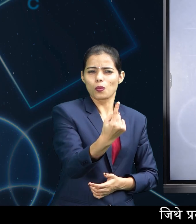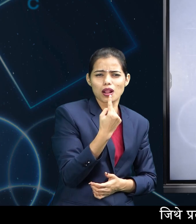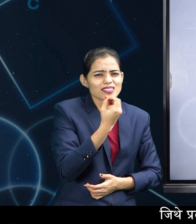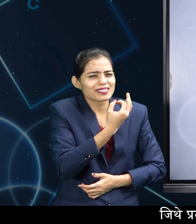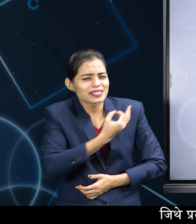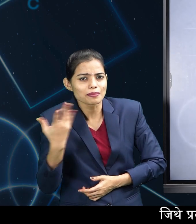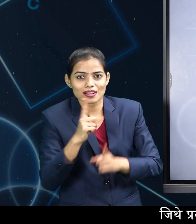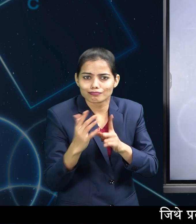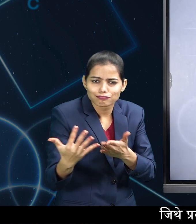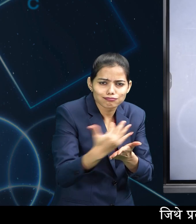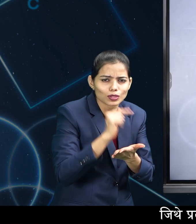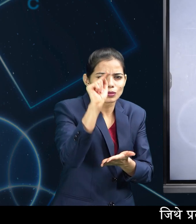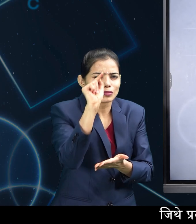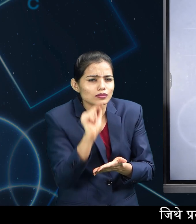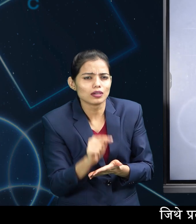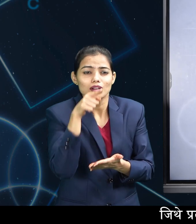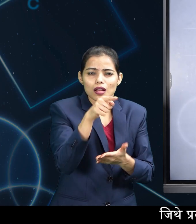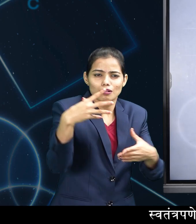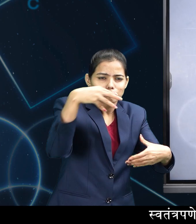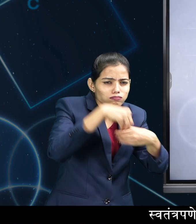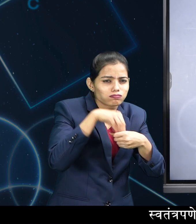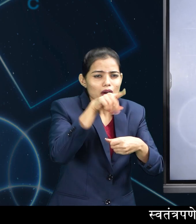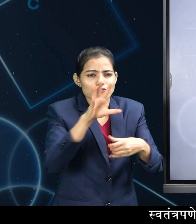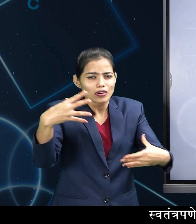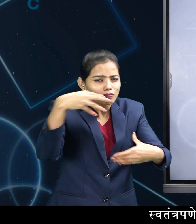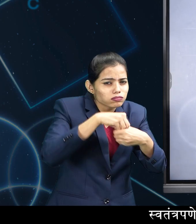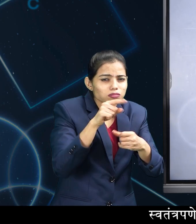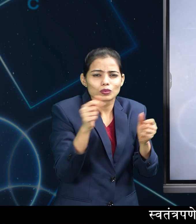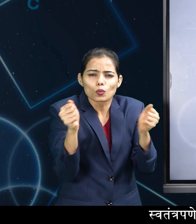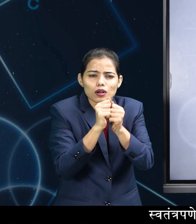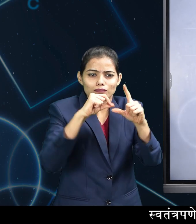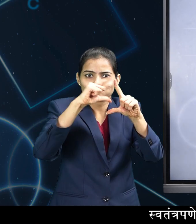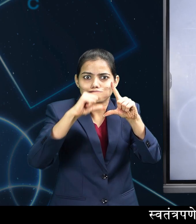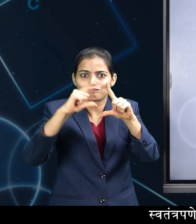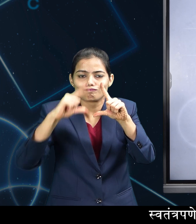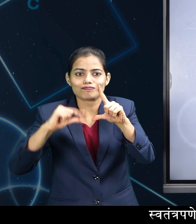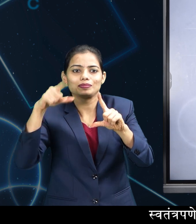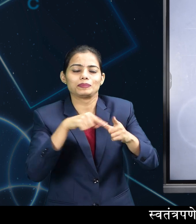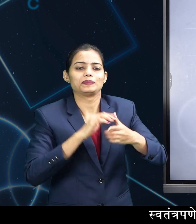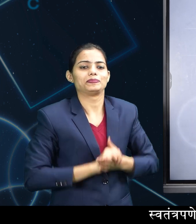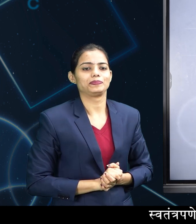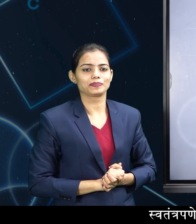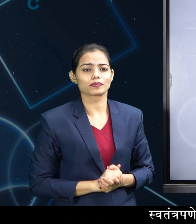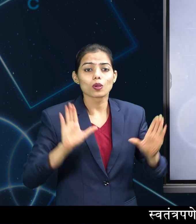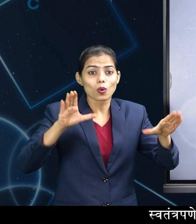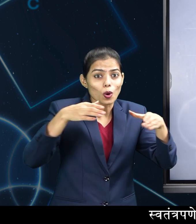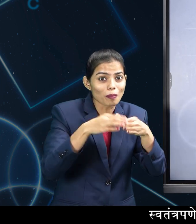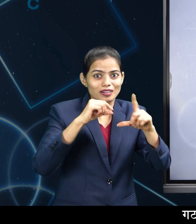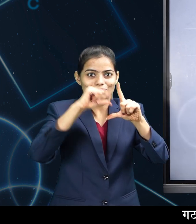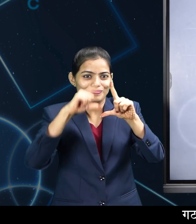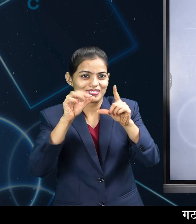जिथे प्रत्येक वेगळ्या आणि विशिष्ट डेटा पॉइंटला स्वतंत्रपणे त्याच्या वारंवारतेसह सूचीबद्ध केले